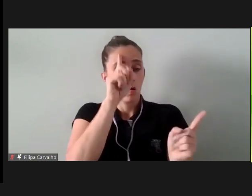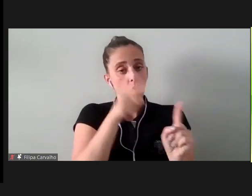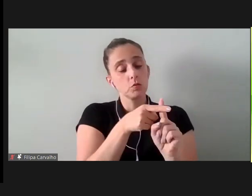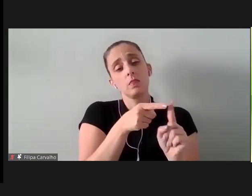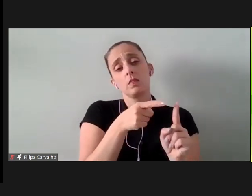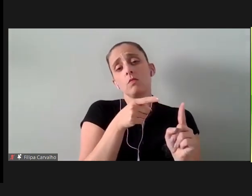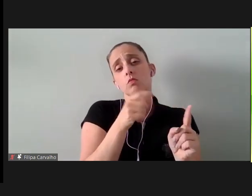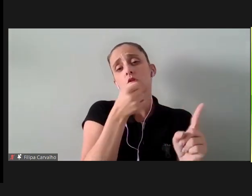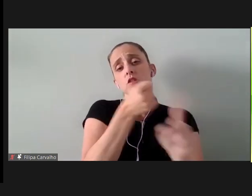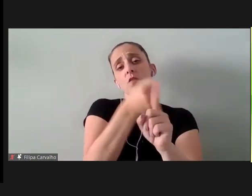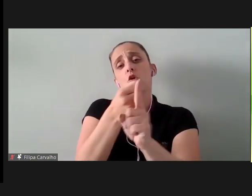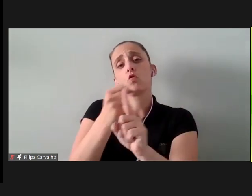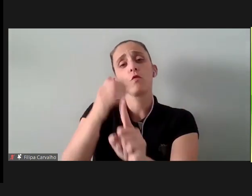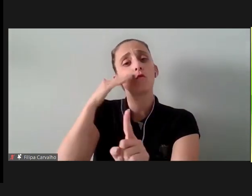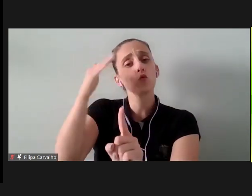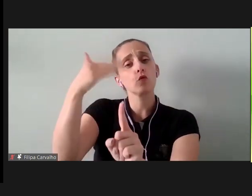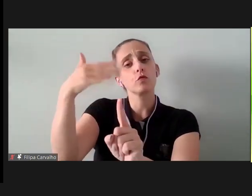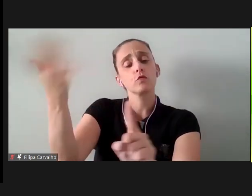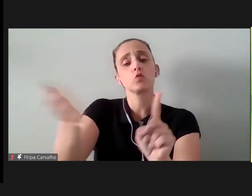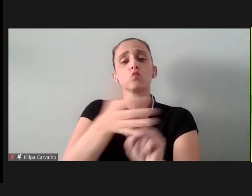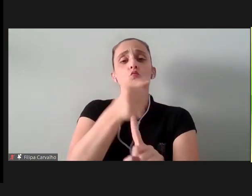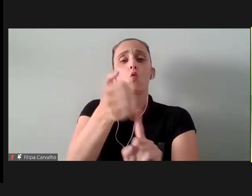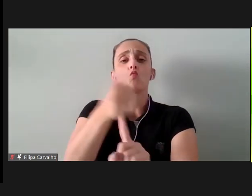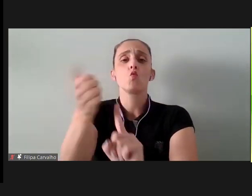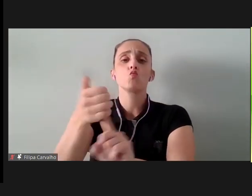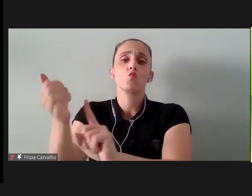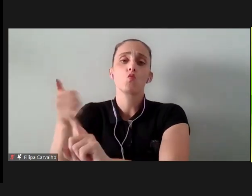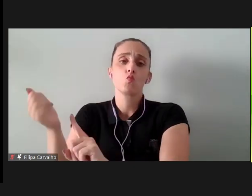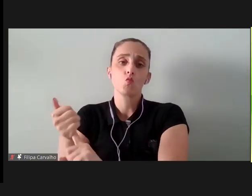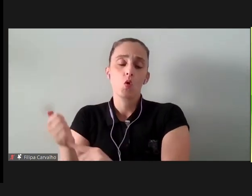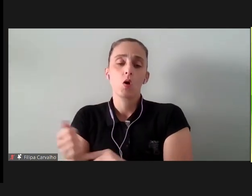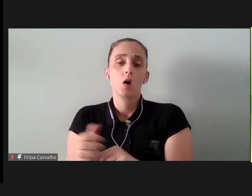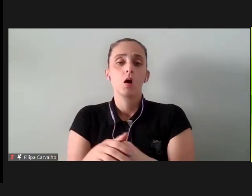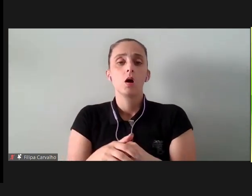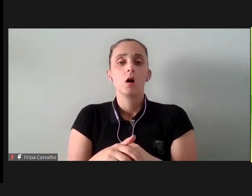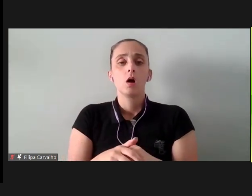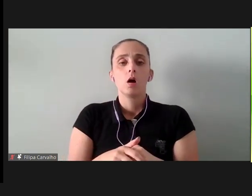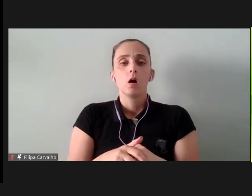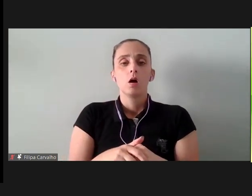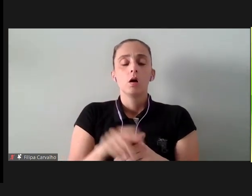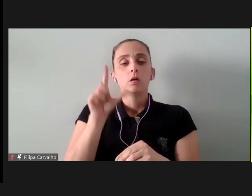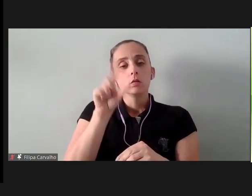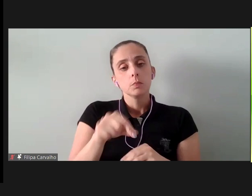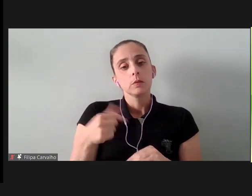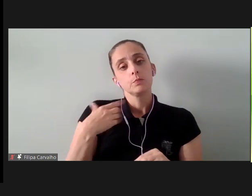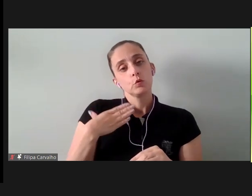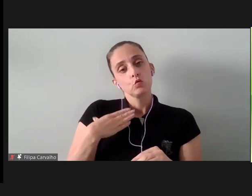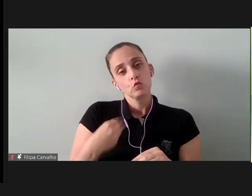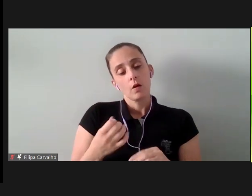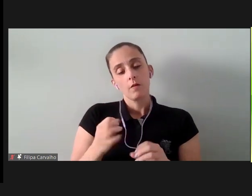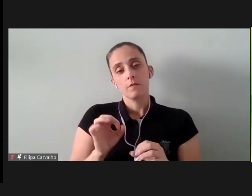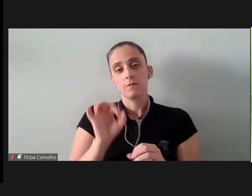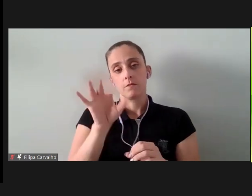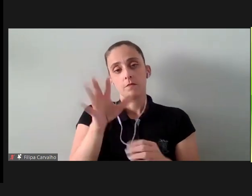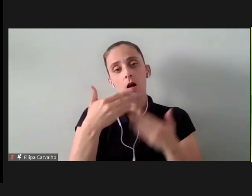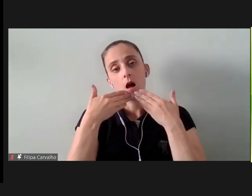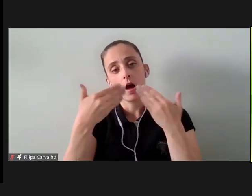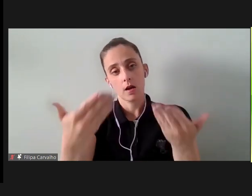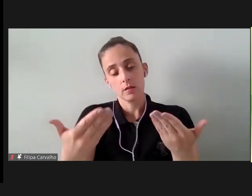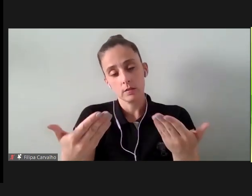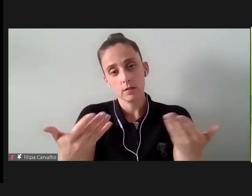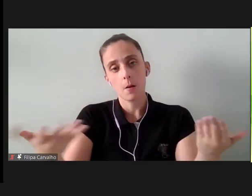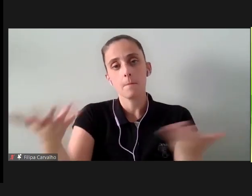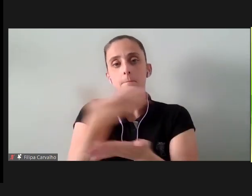desafios futuros que virão. E também gostaria de agradecer aqui a